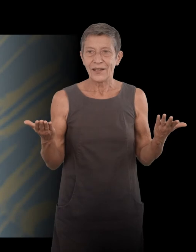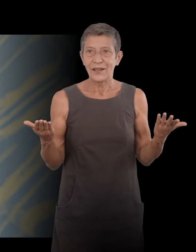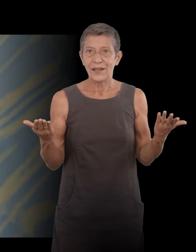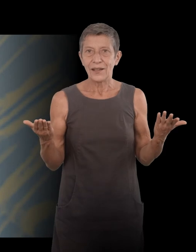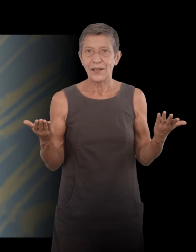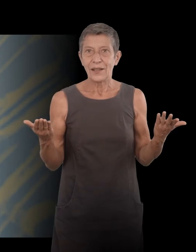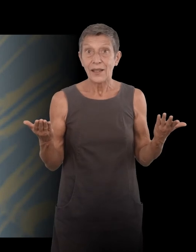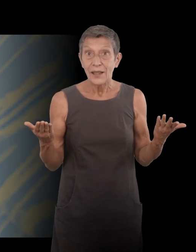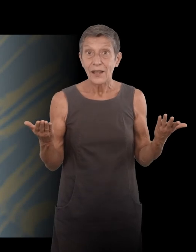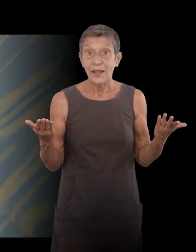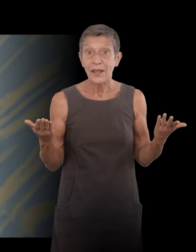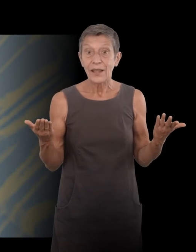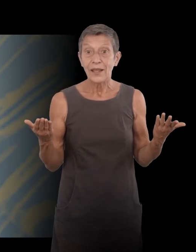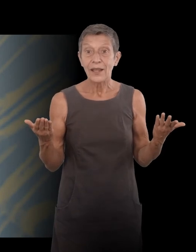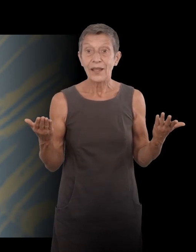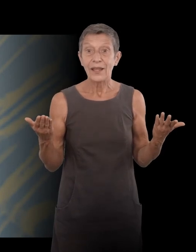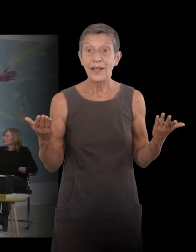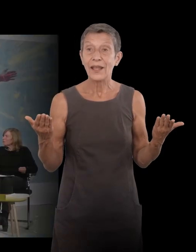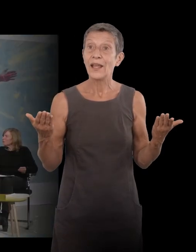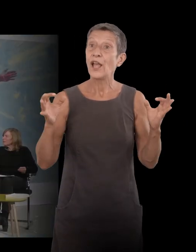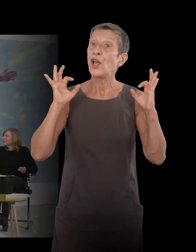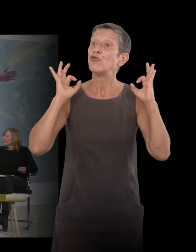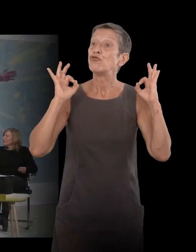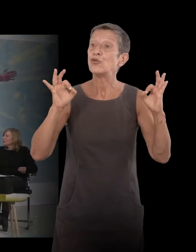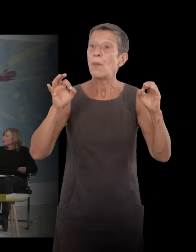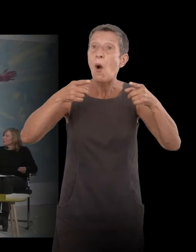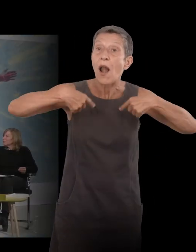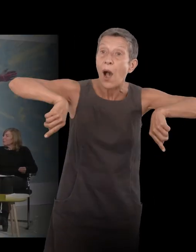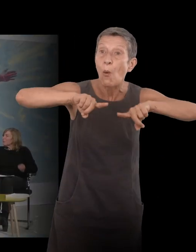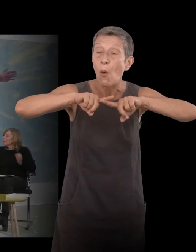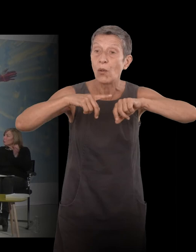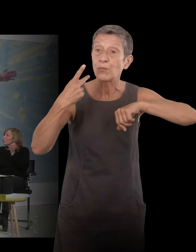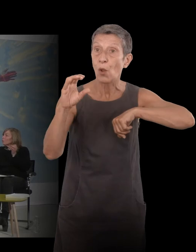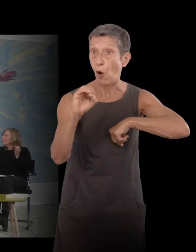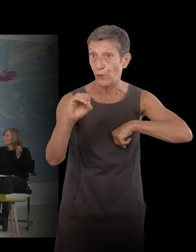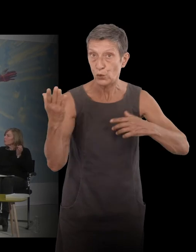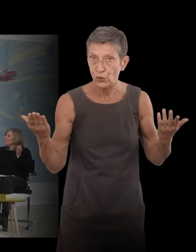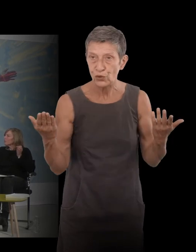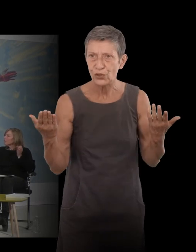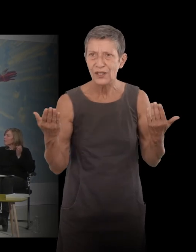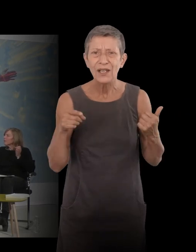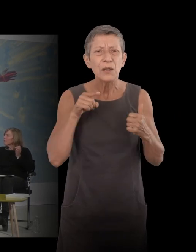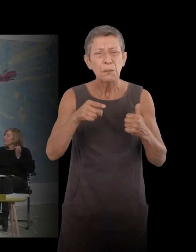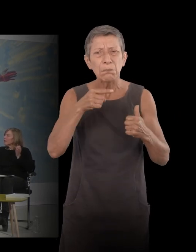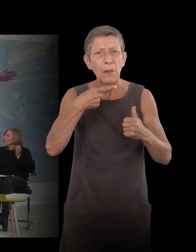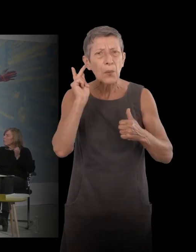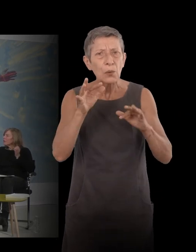Et justement, la ronde d'Ophuls, vous parlez surtout du début, en fait. Oui. Et en quoi